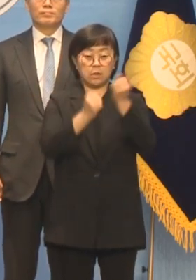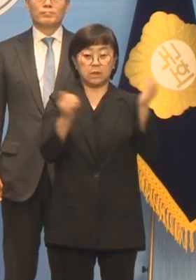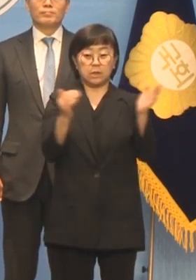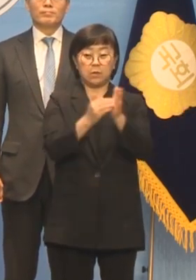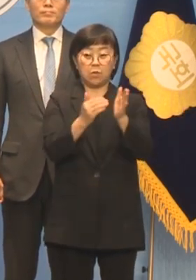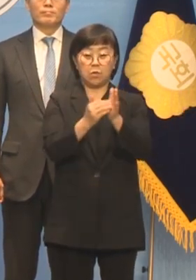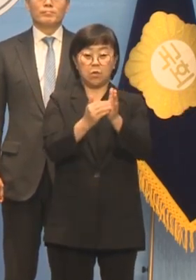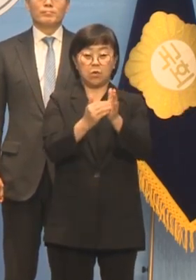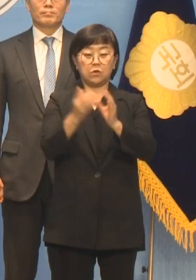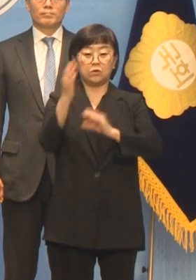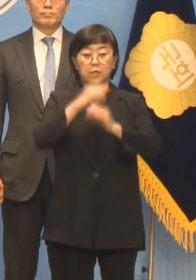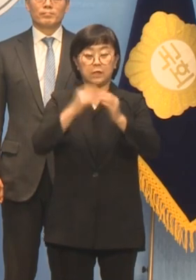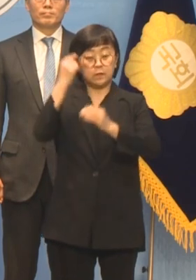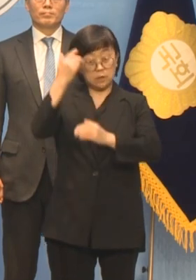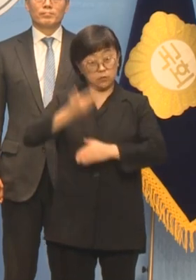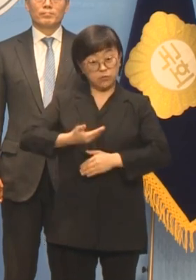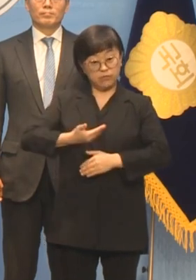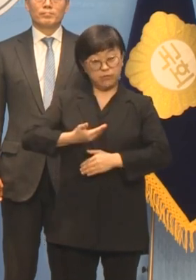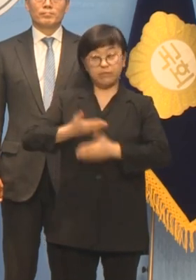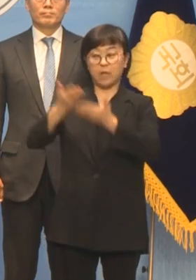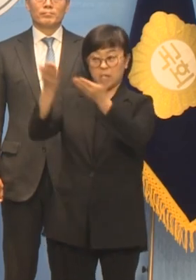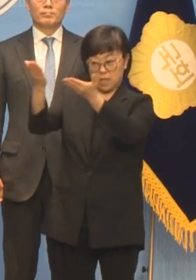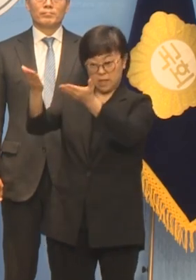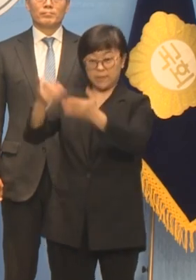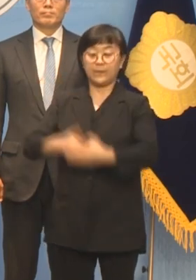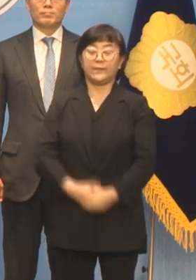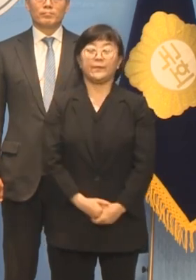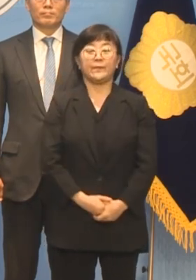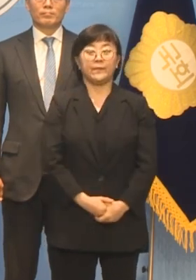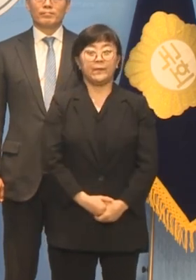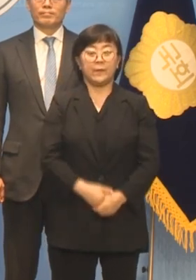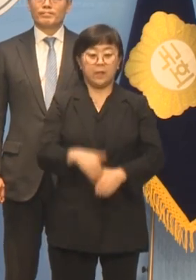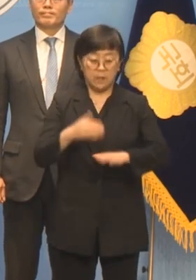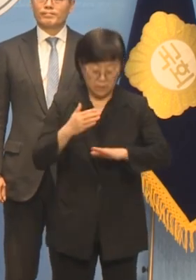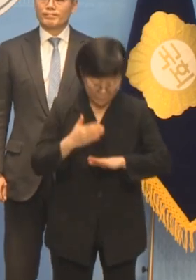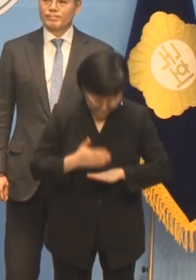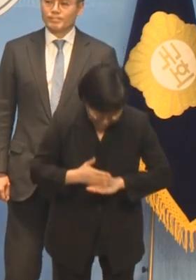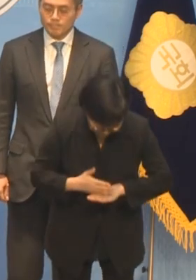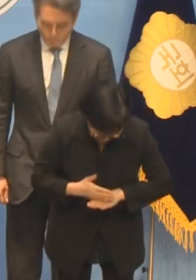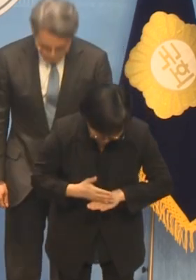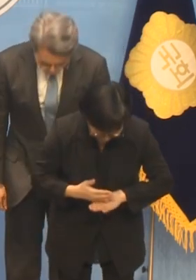기자회견을 마치고 추가적인 질문사항이 있으면 밖에서 브리핑하도록 하겠습니다. 감사합니다.